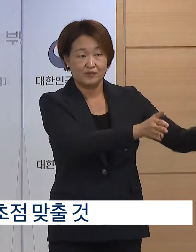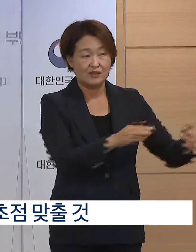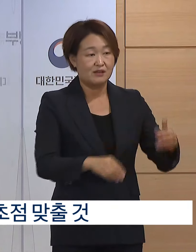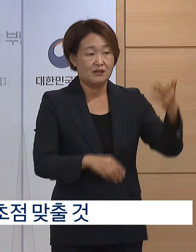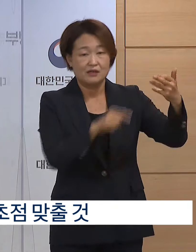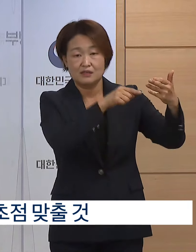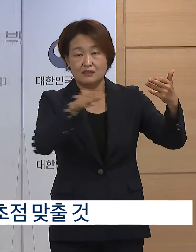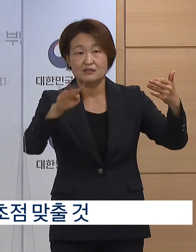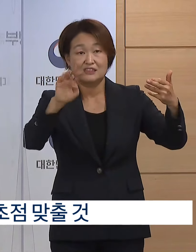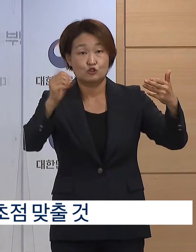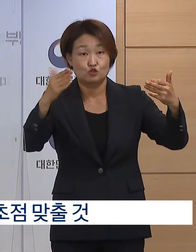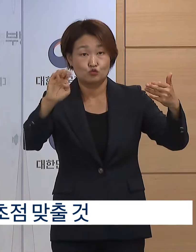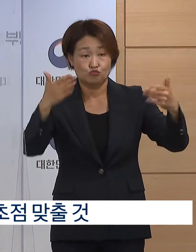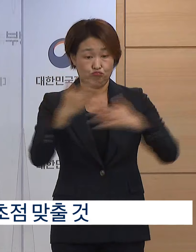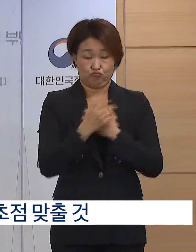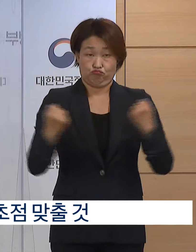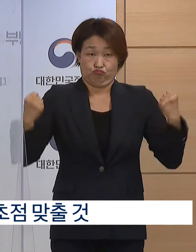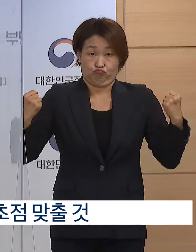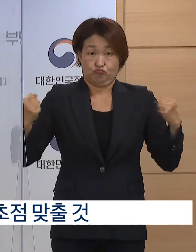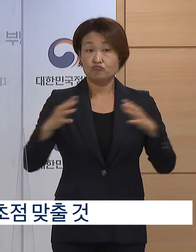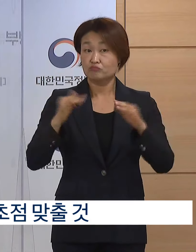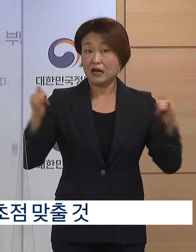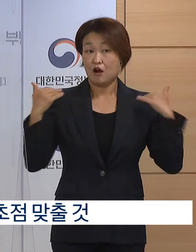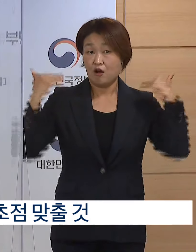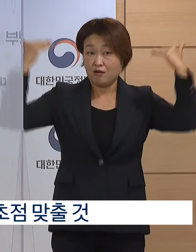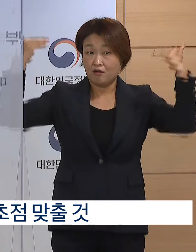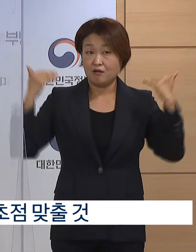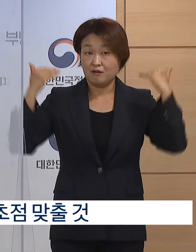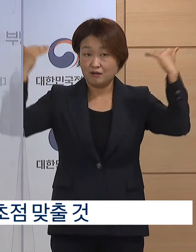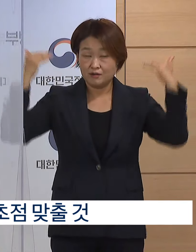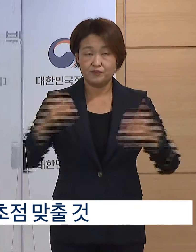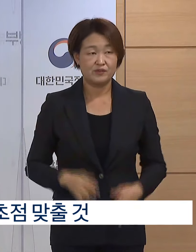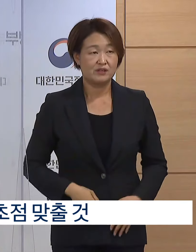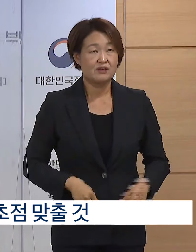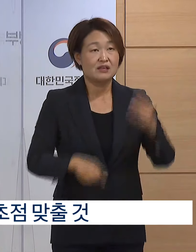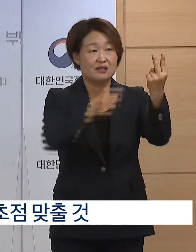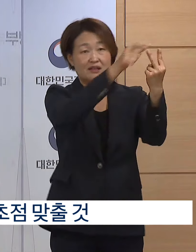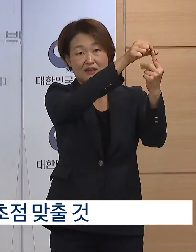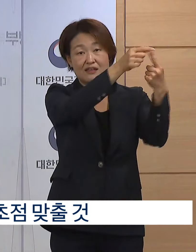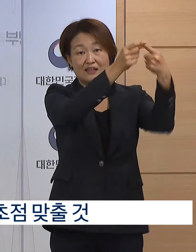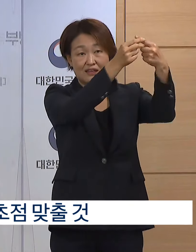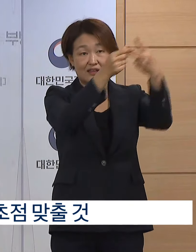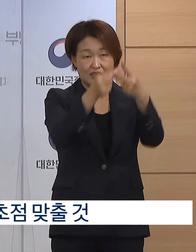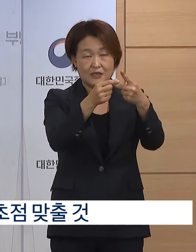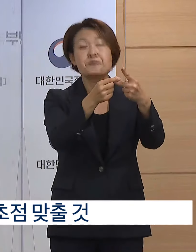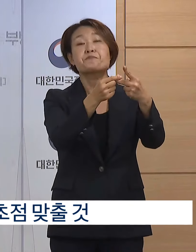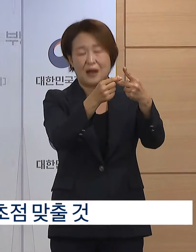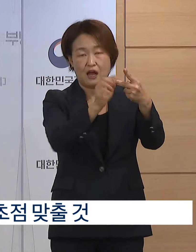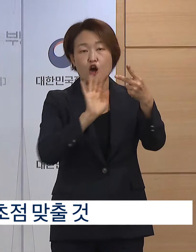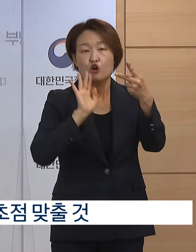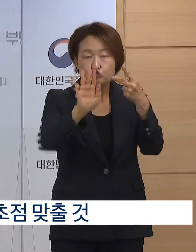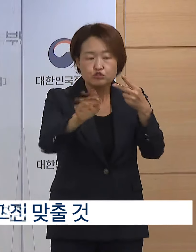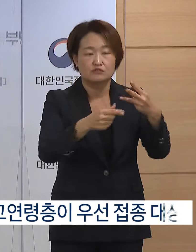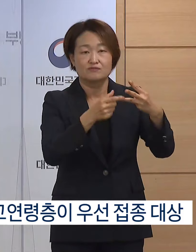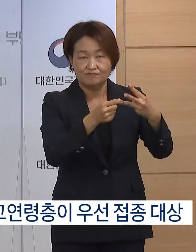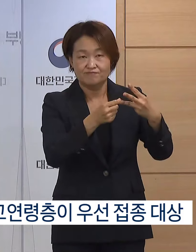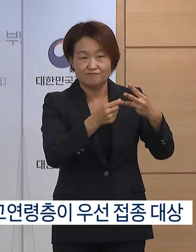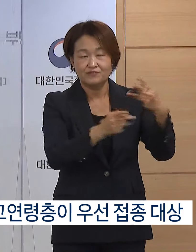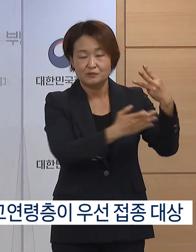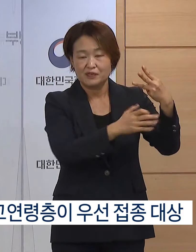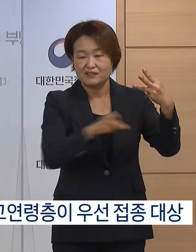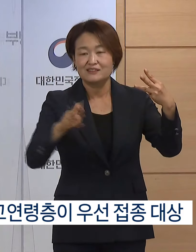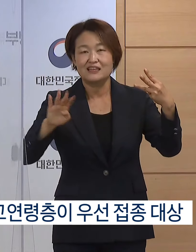18세에서 49세의 건강한 성인의 경우에는 1순위와 2순위 대상의 접종 이후 시행하며